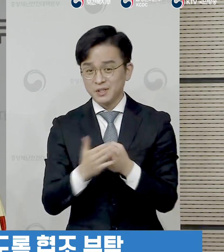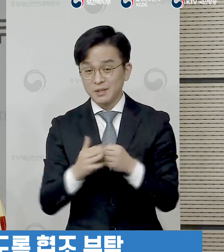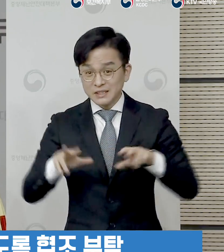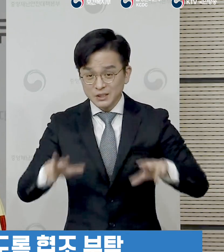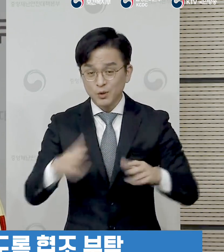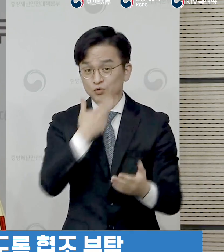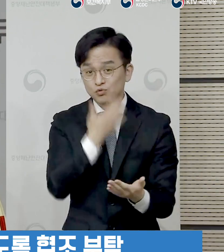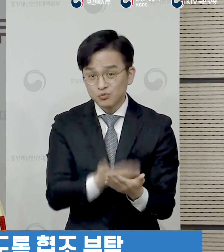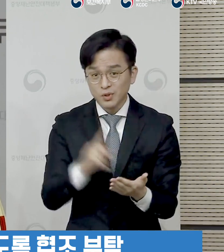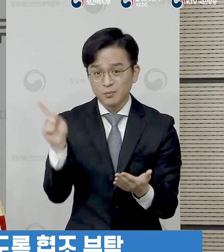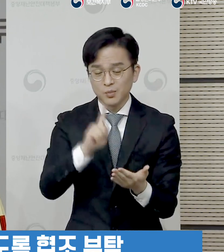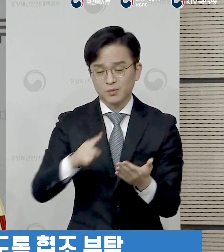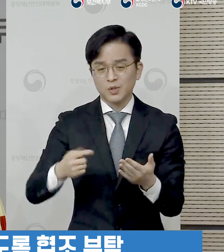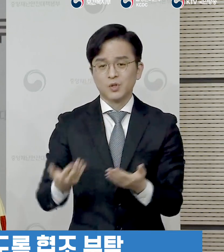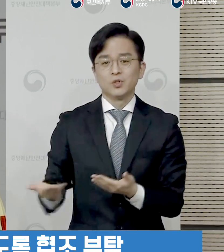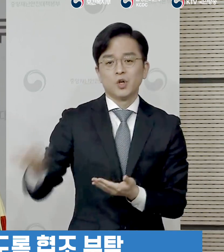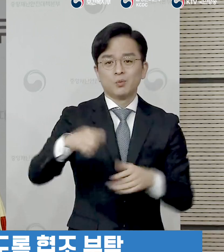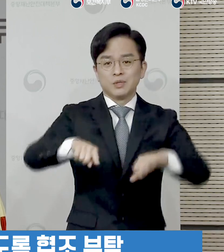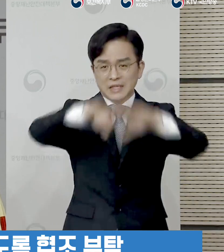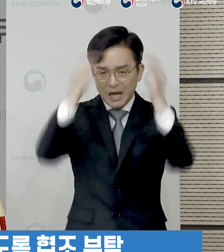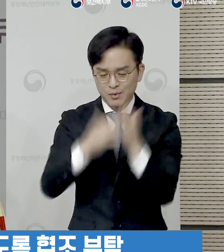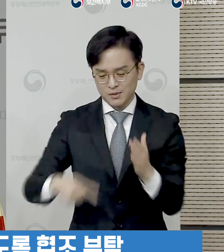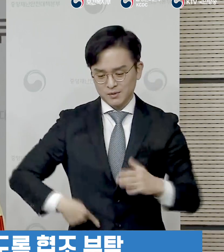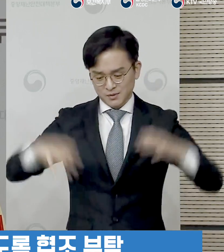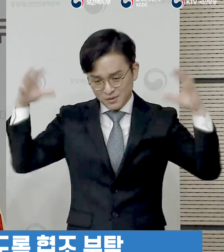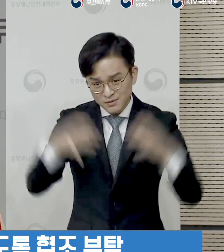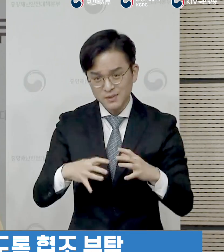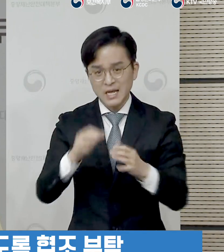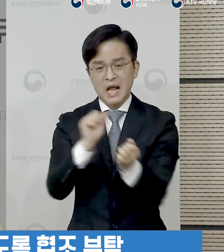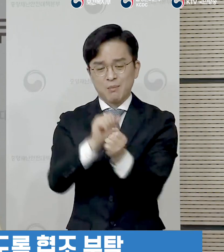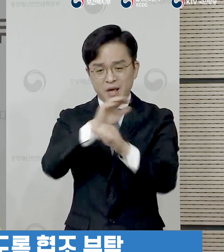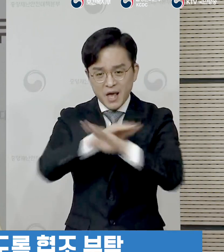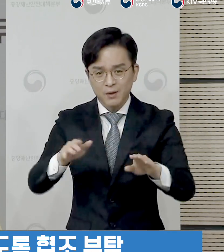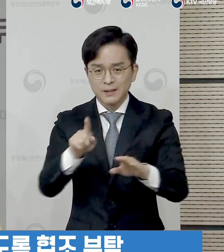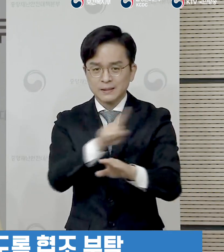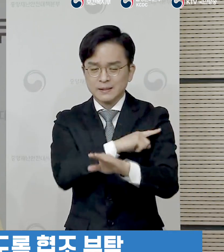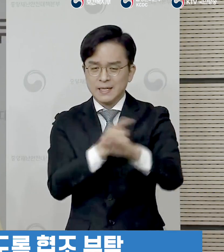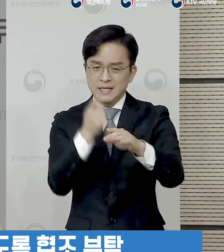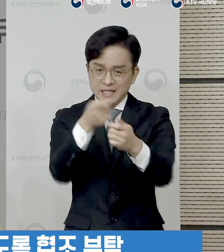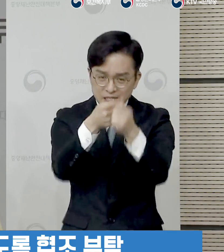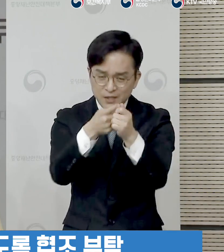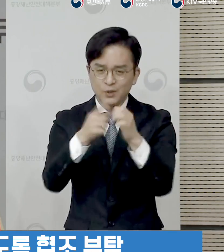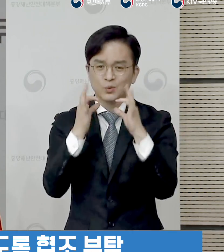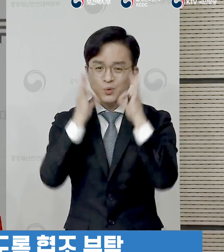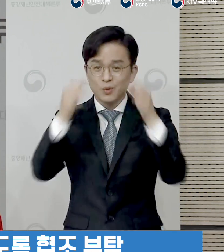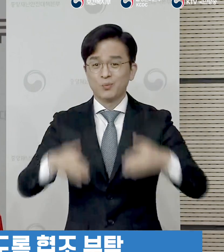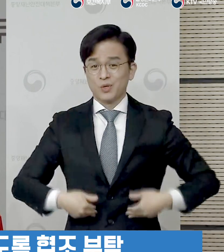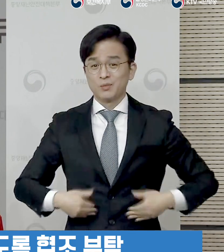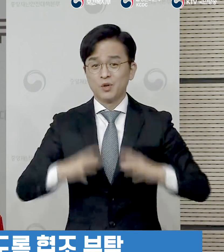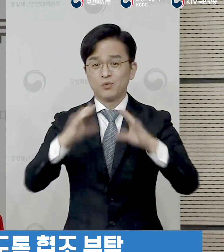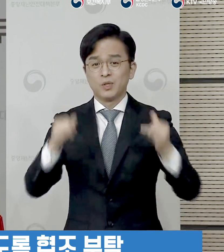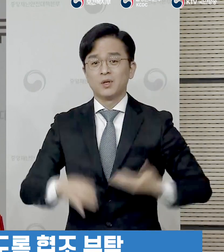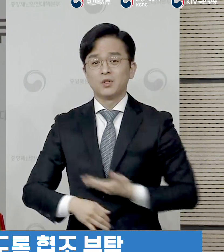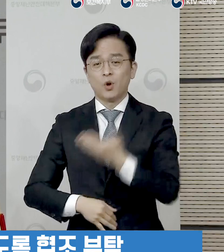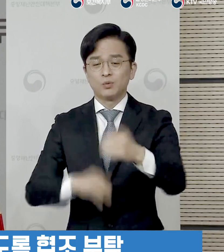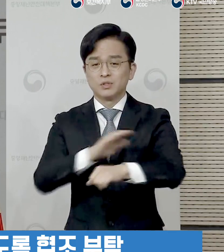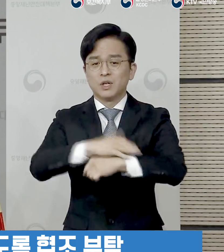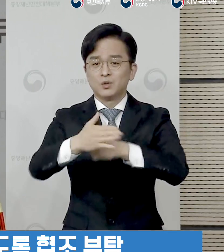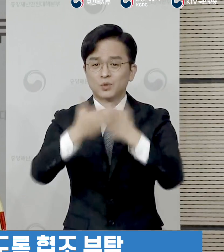감염병 확산을 차단하는 데 집중할 시기입니다. 국민 여러분들의 협조를 부탁드립니다.